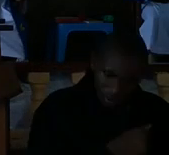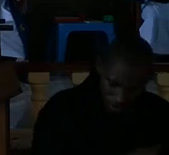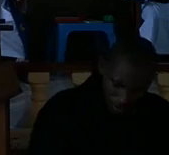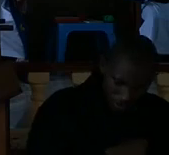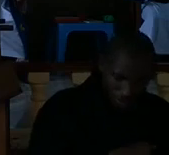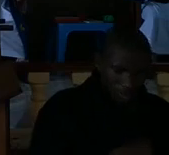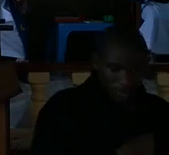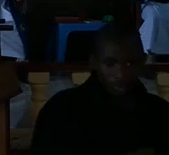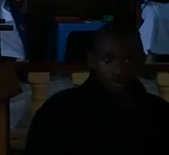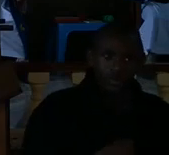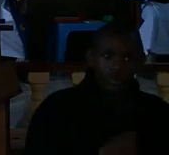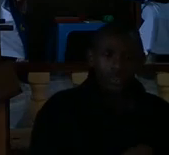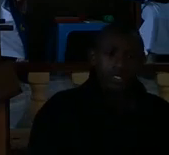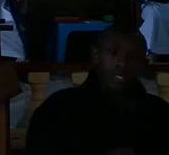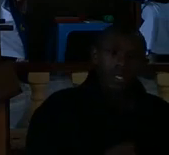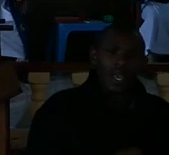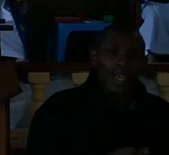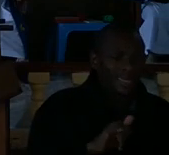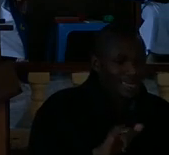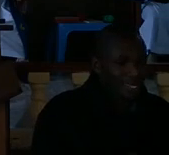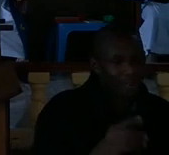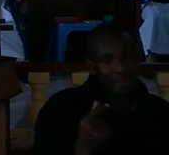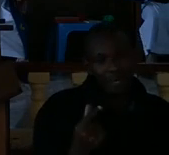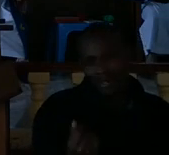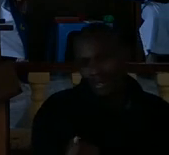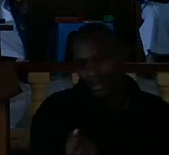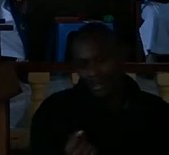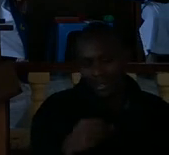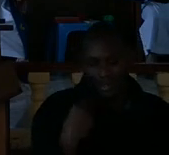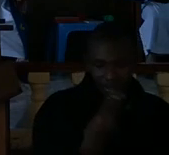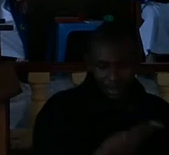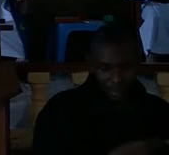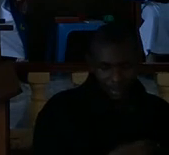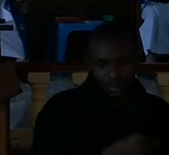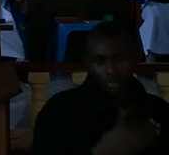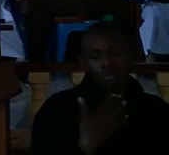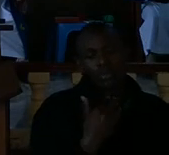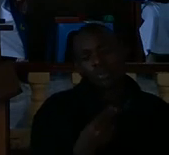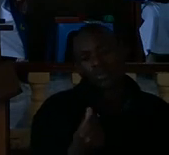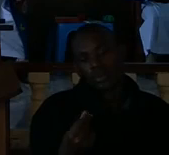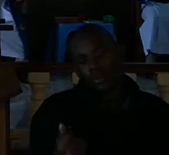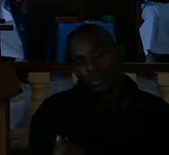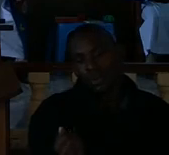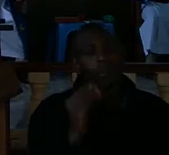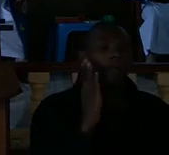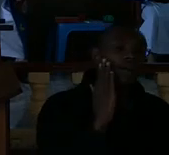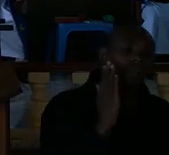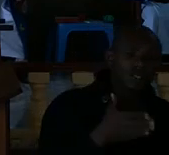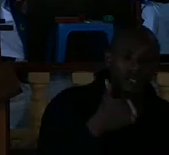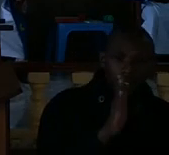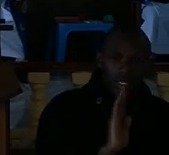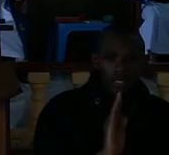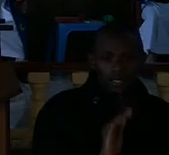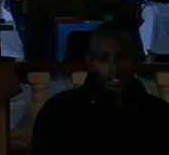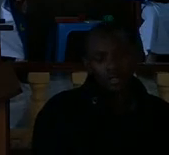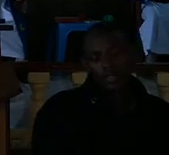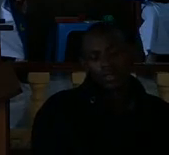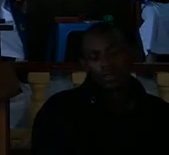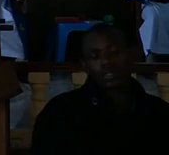riu ati mbeca icio twonganagia kiumia na tuguthie na mbere tukiunganagia twarutaga ni